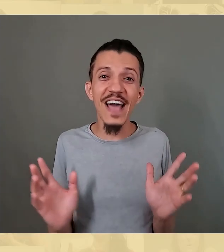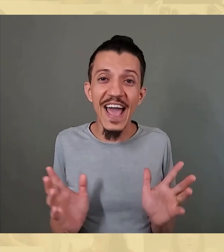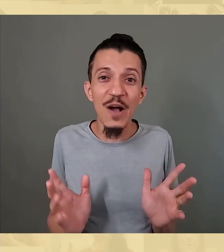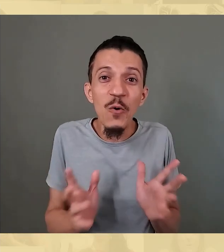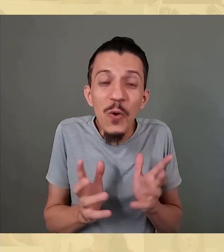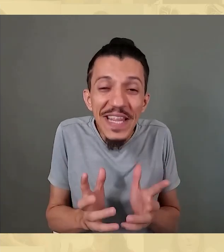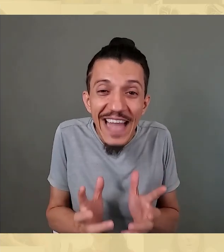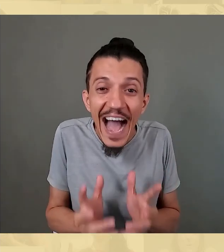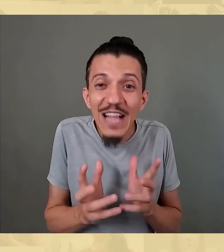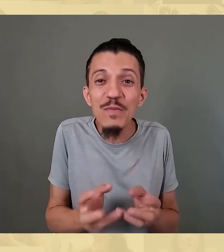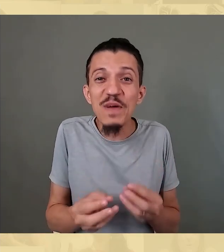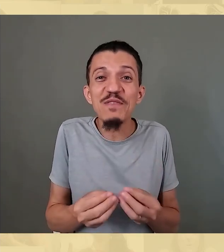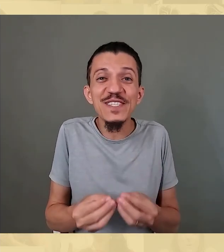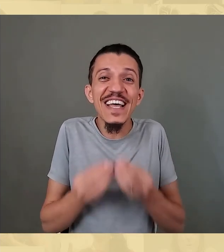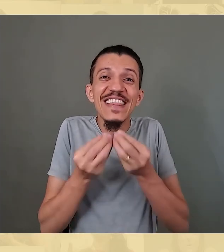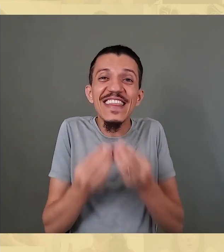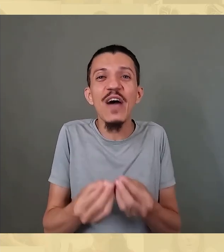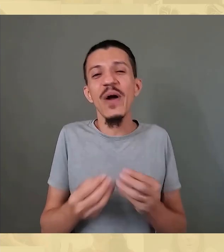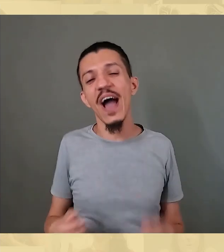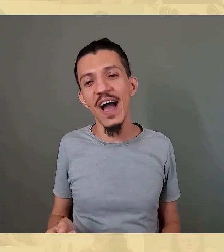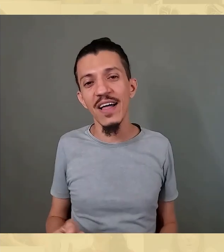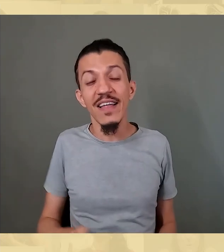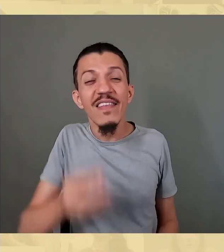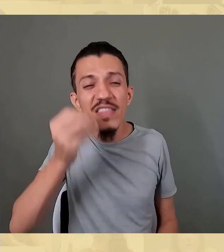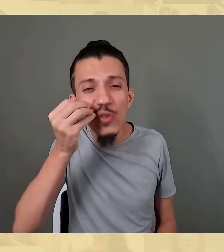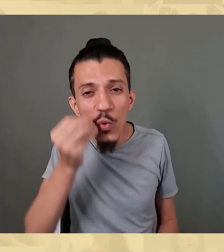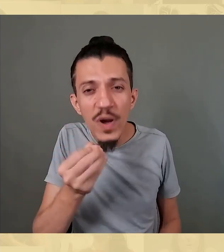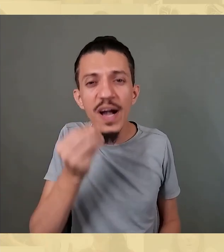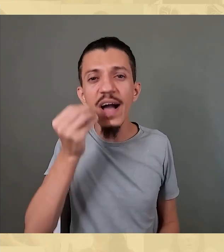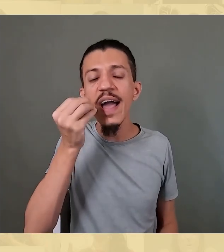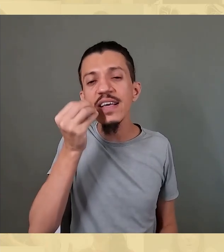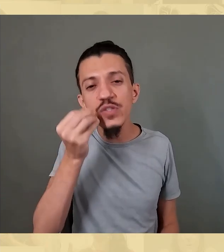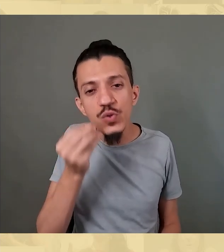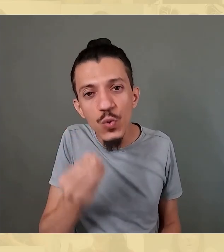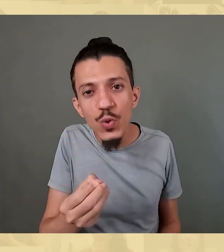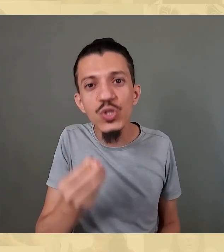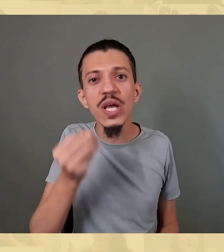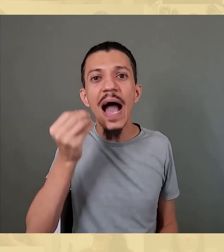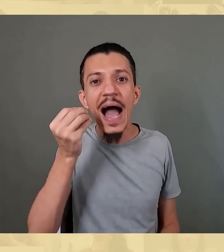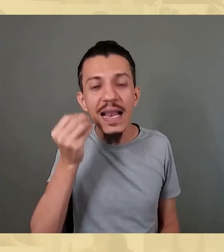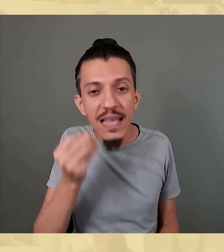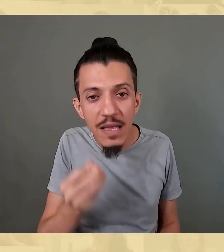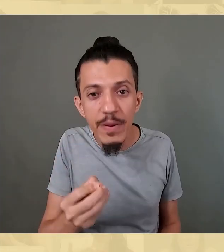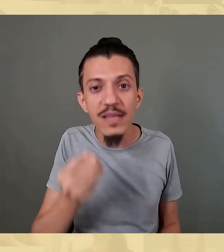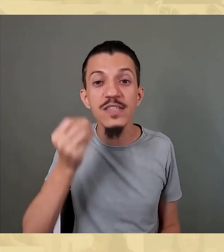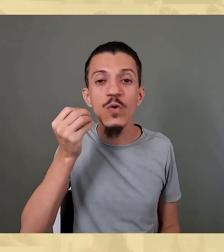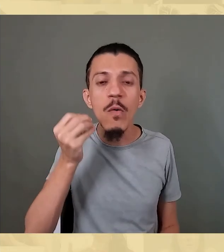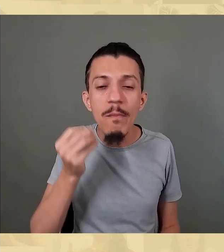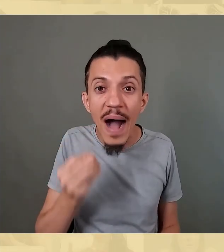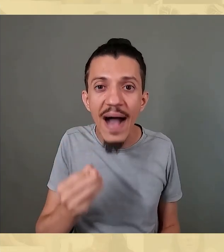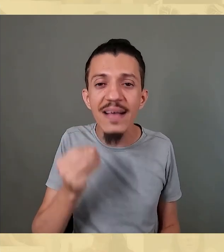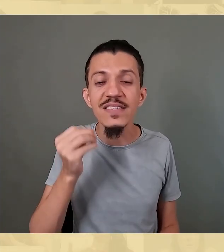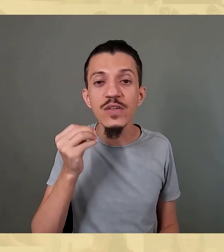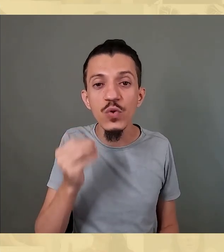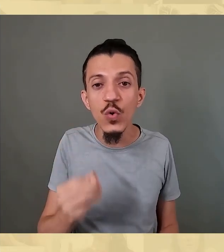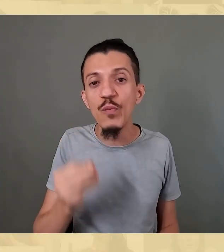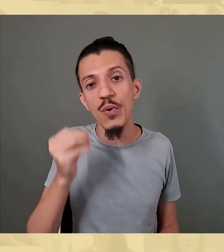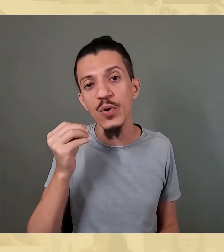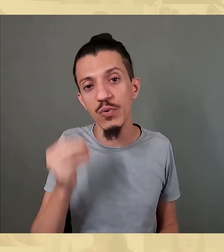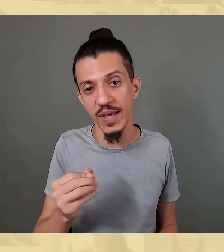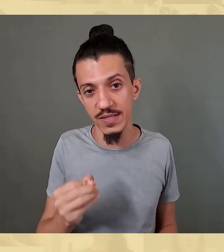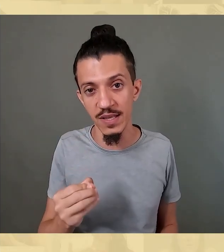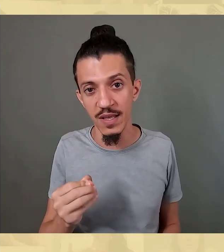coisa é, cuidado para você não errar. Nunca estude a Libras com base